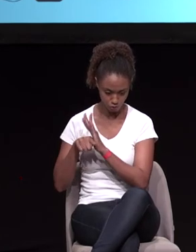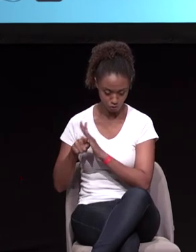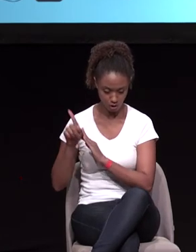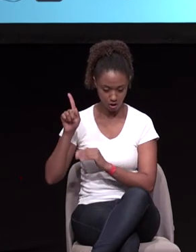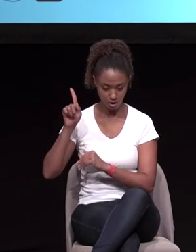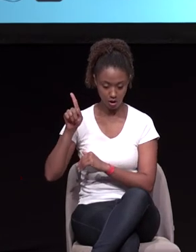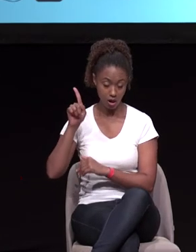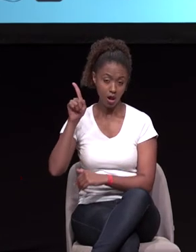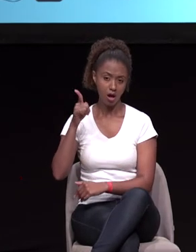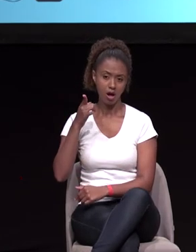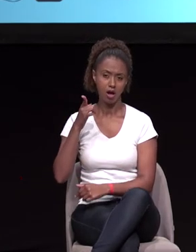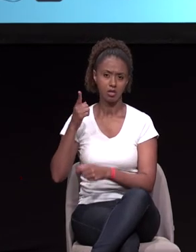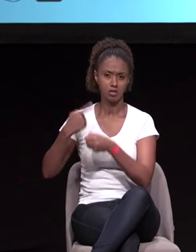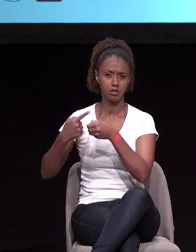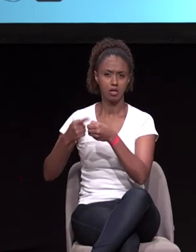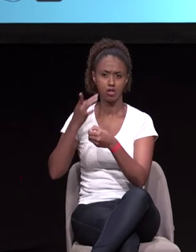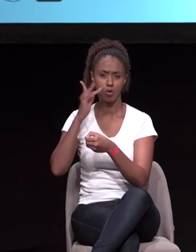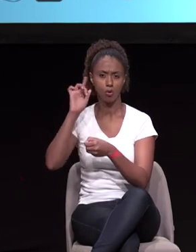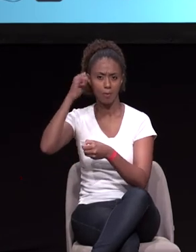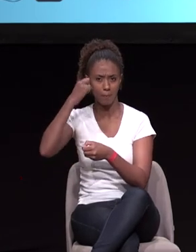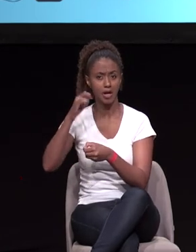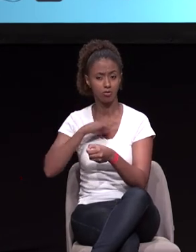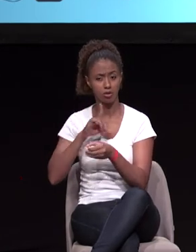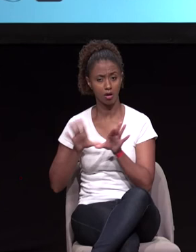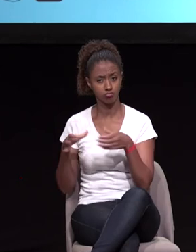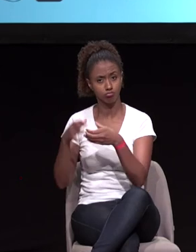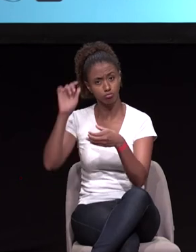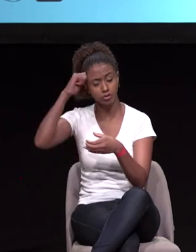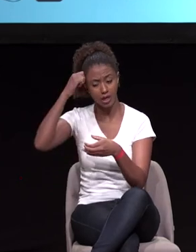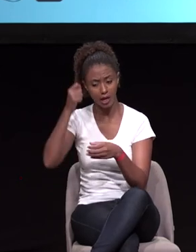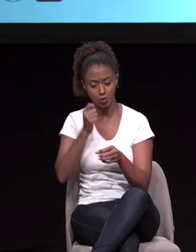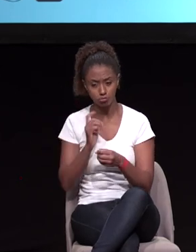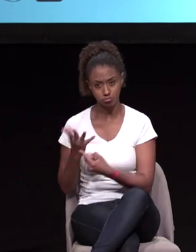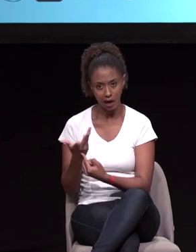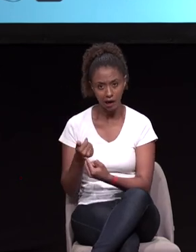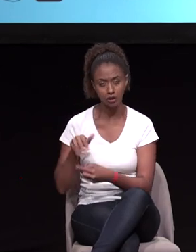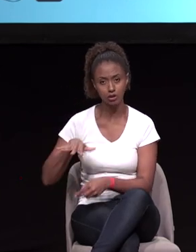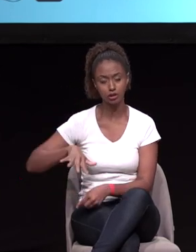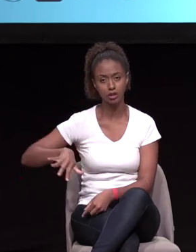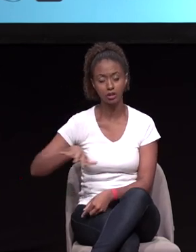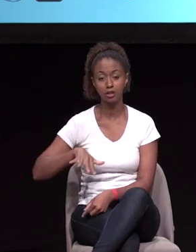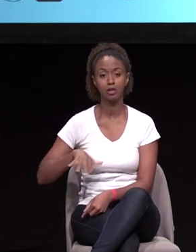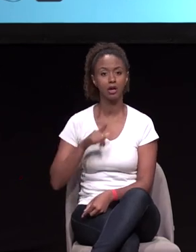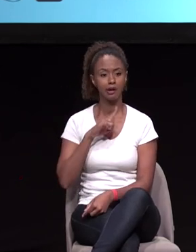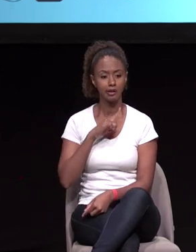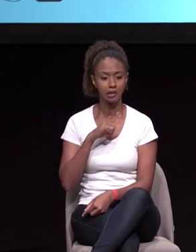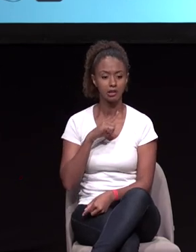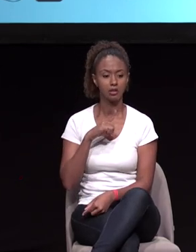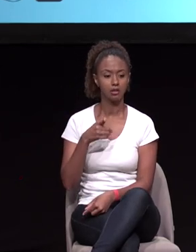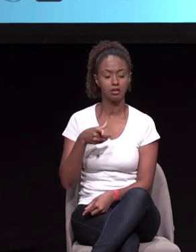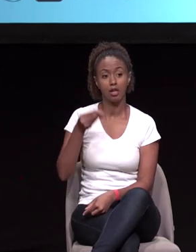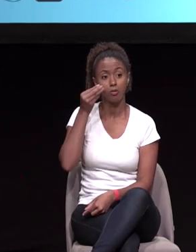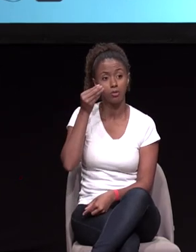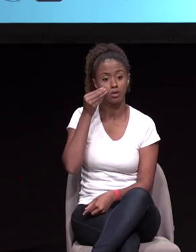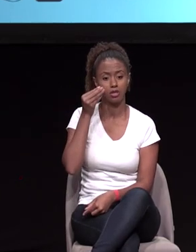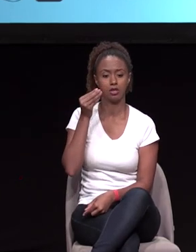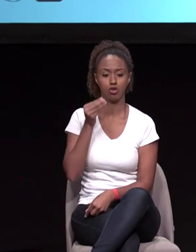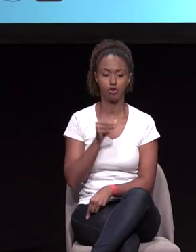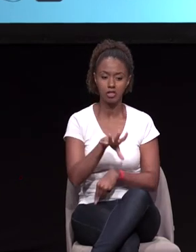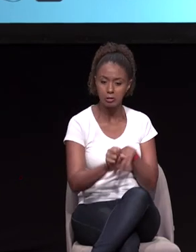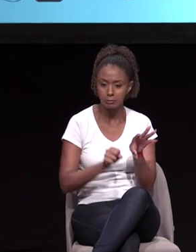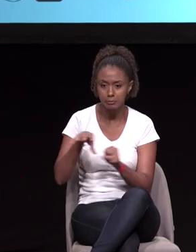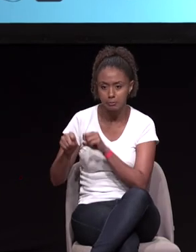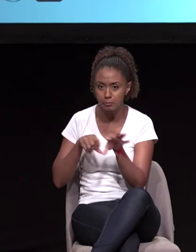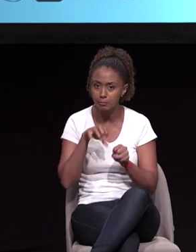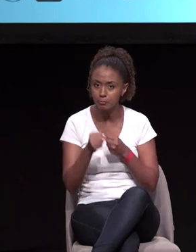em ouro preto é uma irmandade de negros estão de tentativa de identificar aquele motivo ornamental algum algum elemento então essa